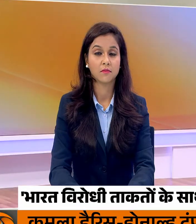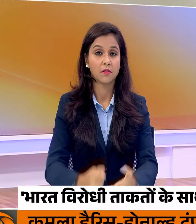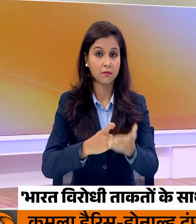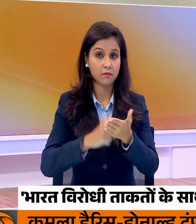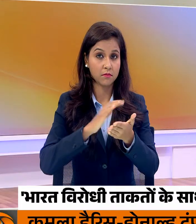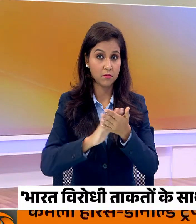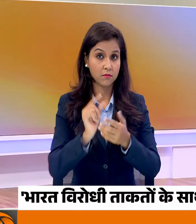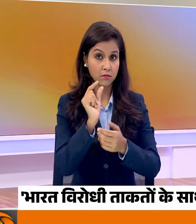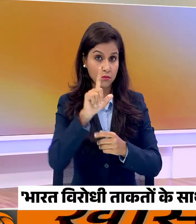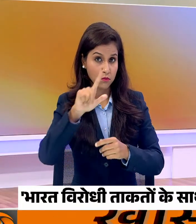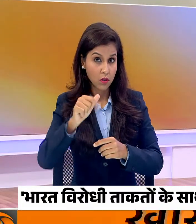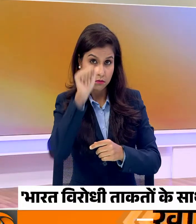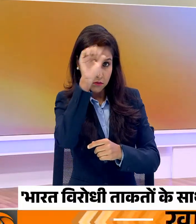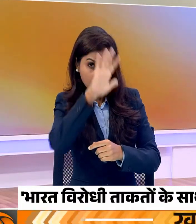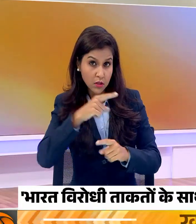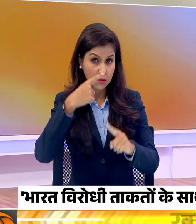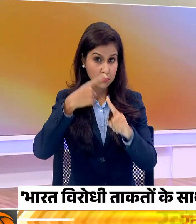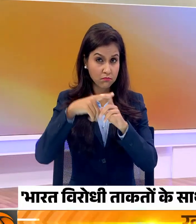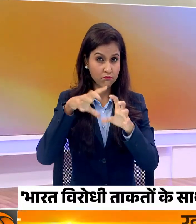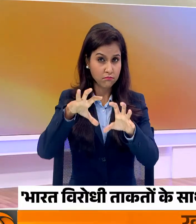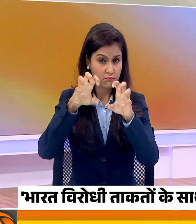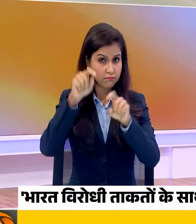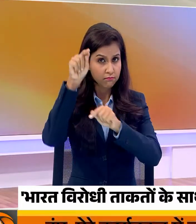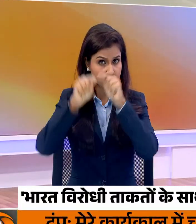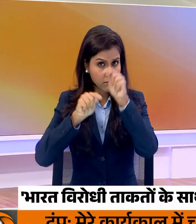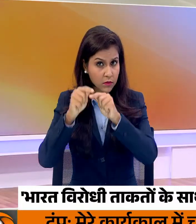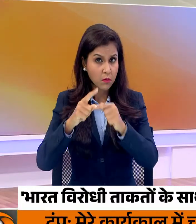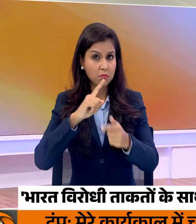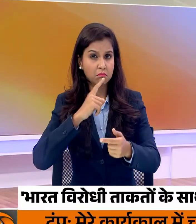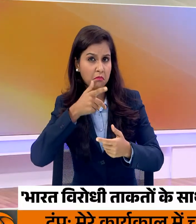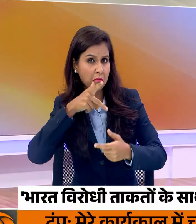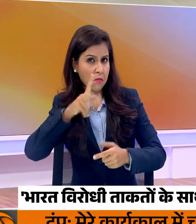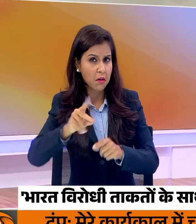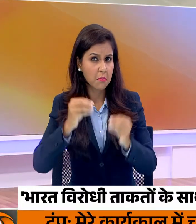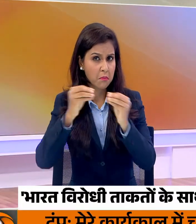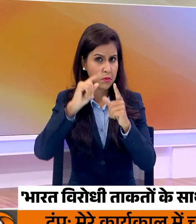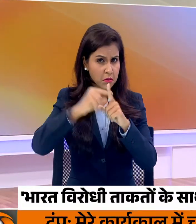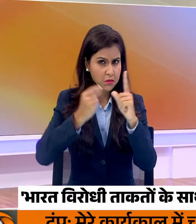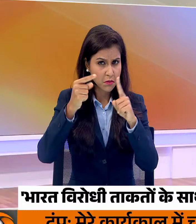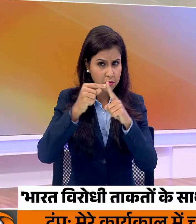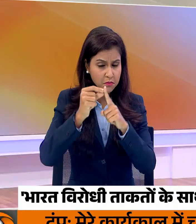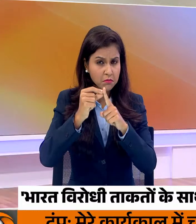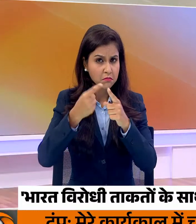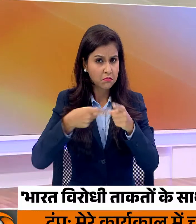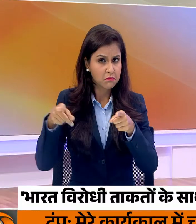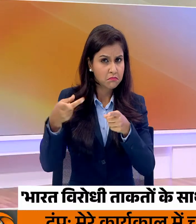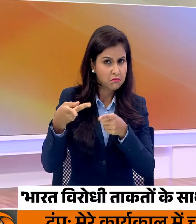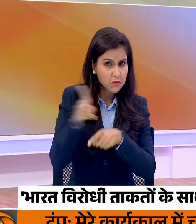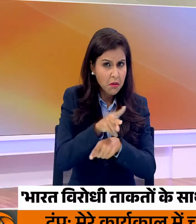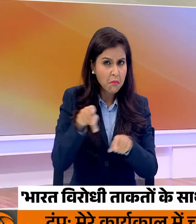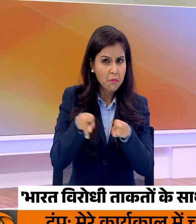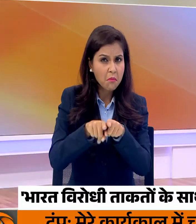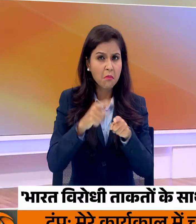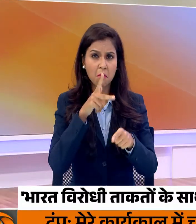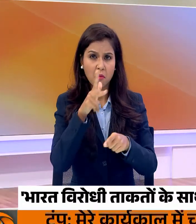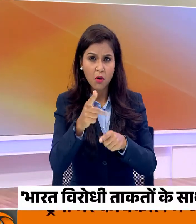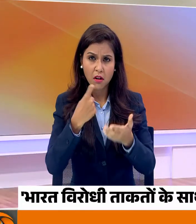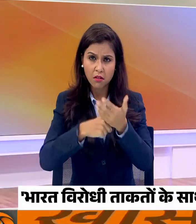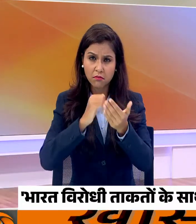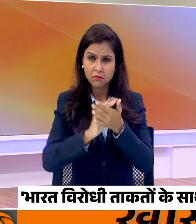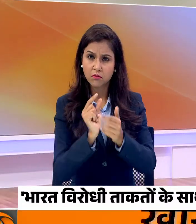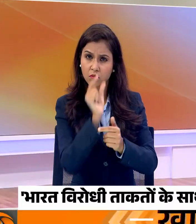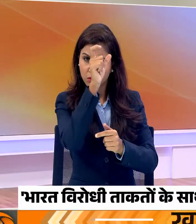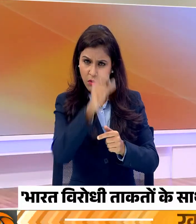राहुल गांधी के देश और आरक्षण विरोधी बयान पर भाजपा का तीखा हमला। कहा, राहुल गांधी हर उस ताकत